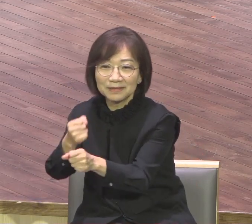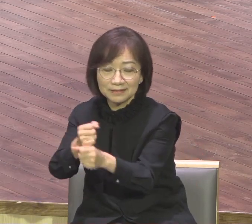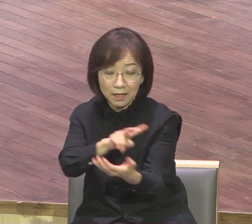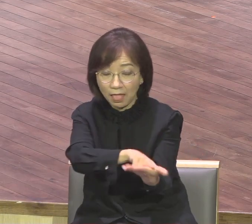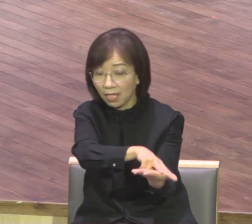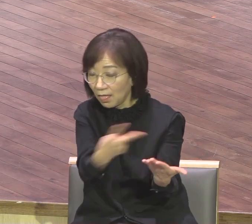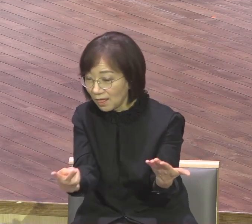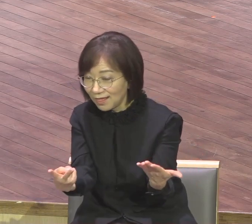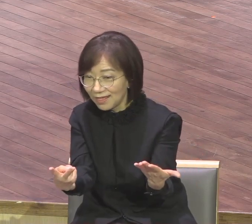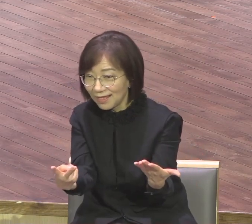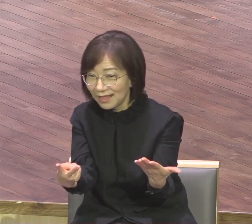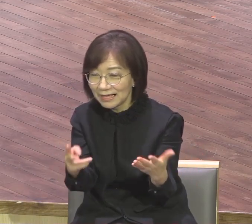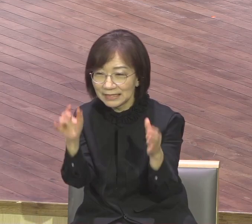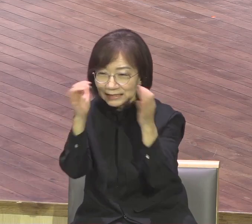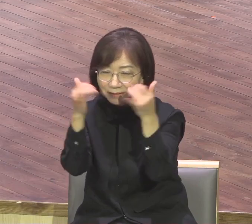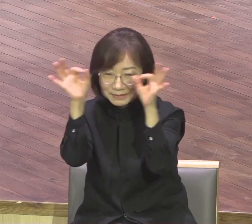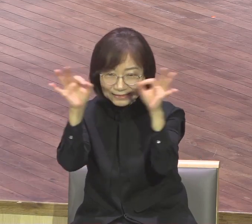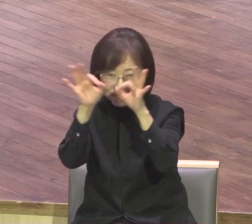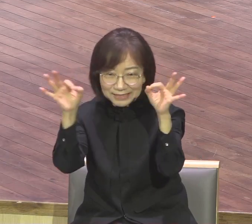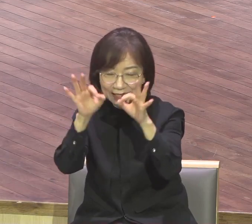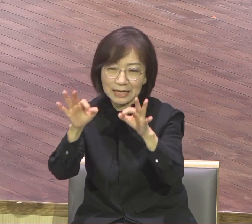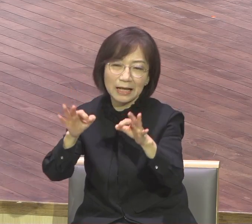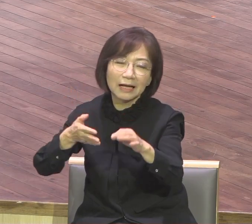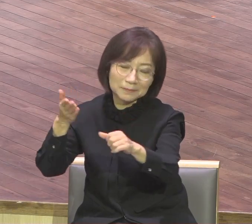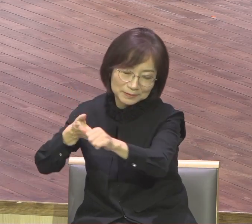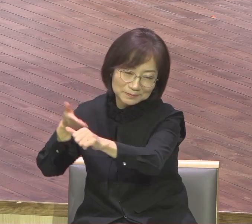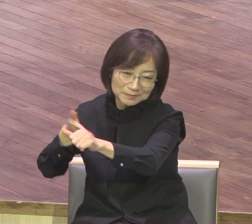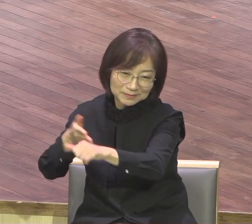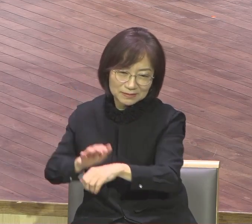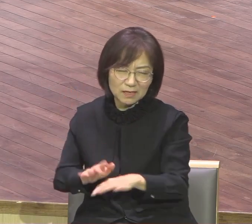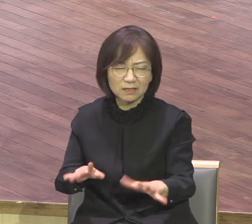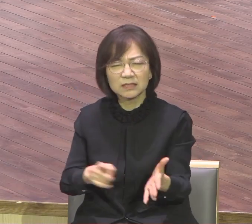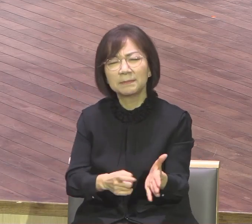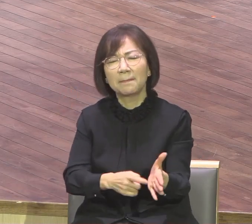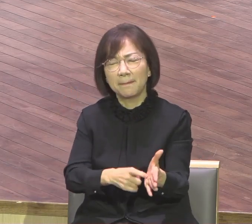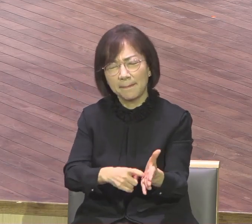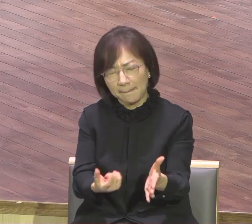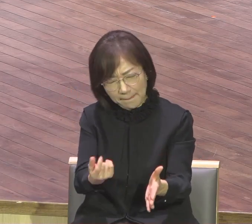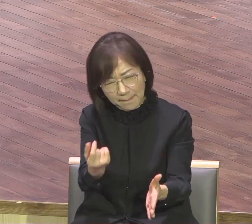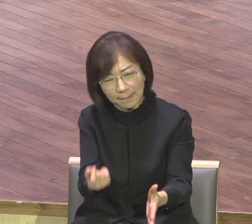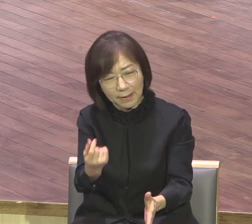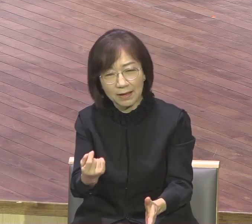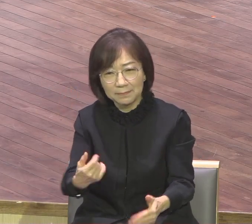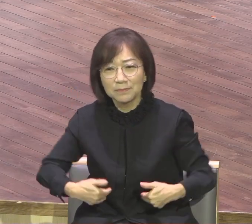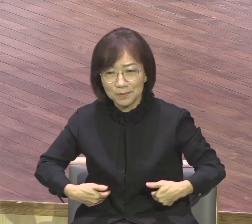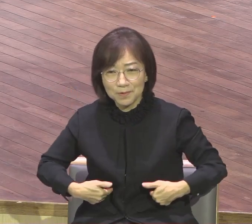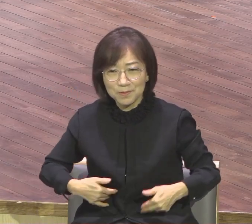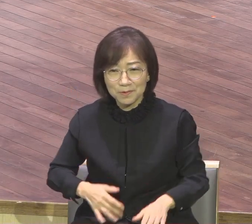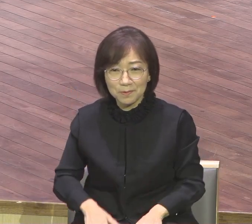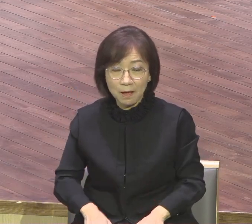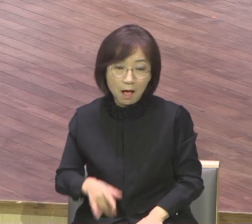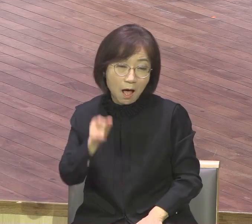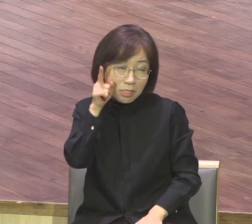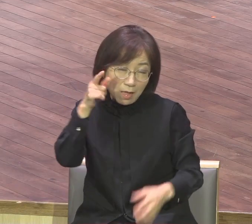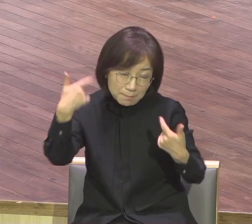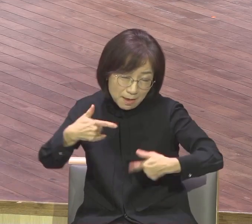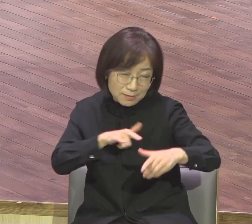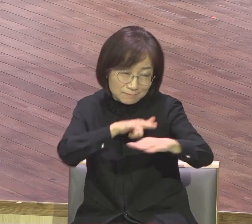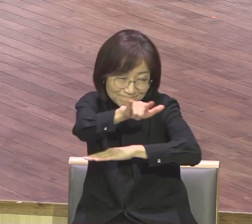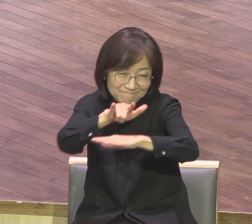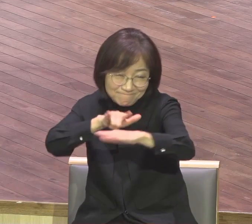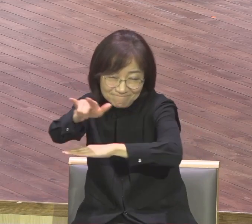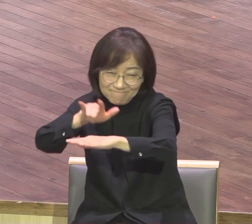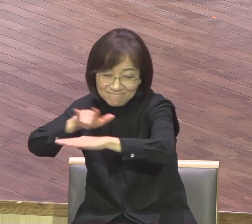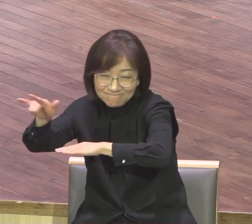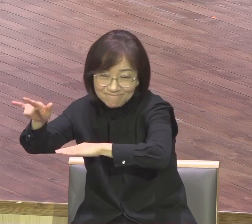el departamento para poder traducir también los materiales. 굉장히 시급합니다 지금. Es muy urgente. 아직 매달 캠프 가야 되는데